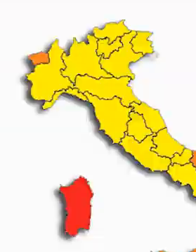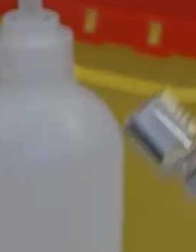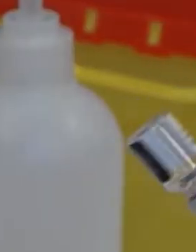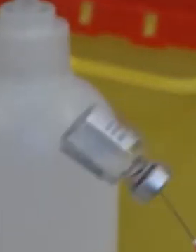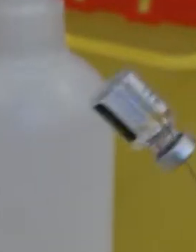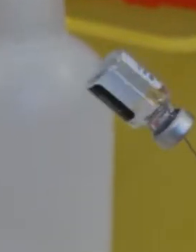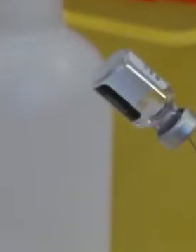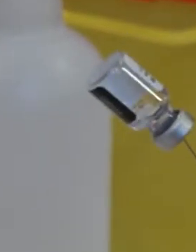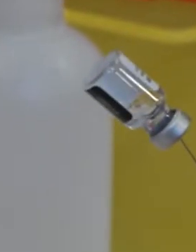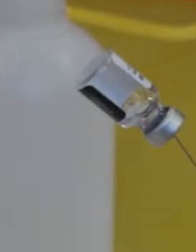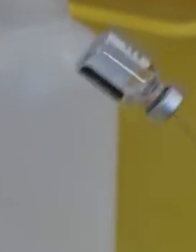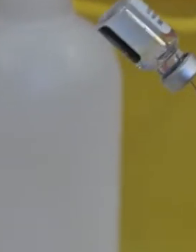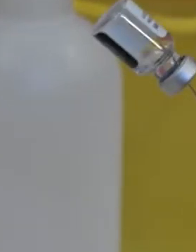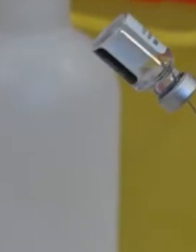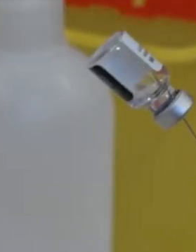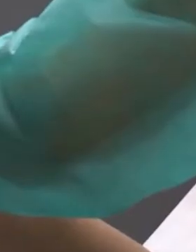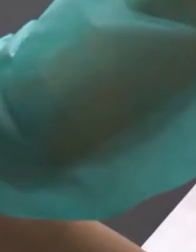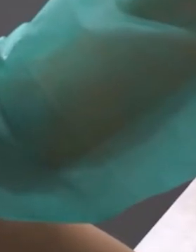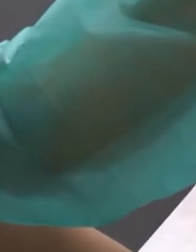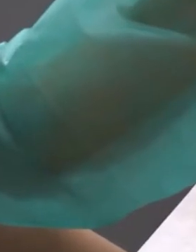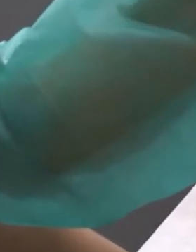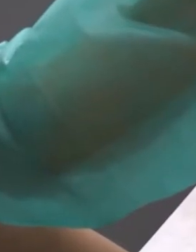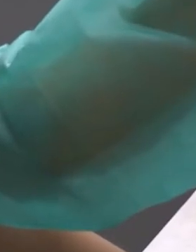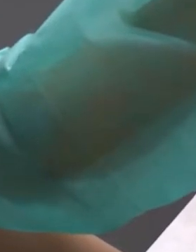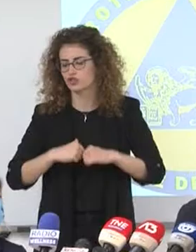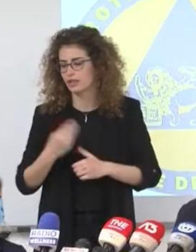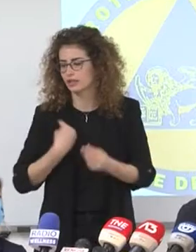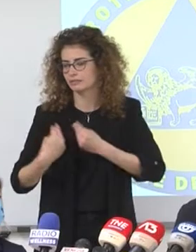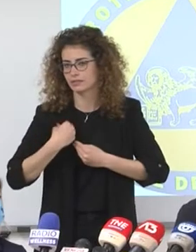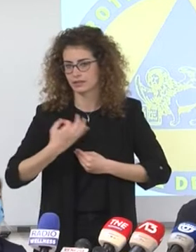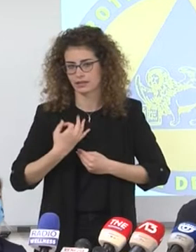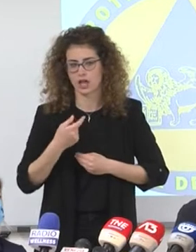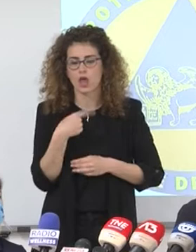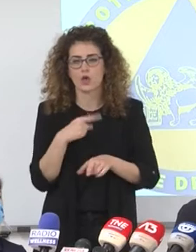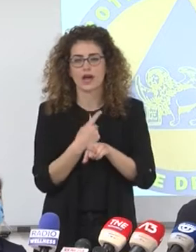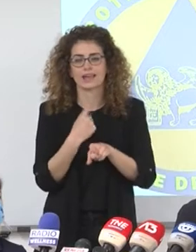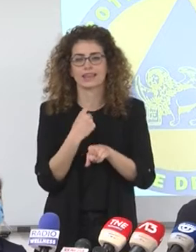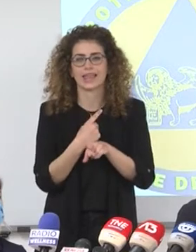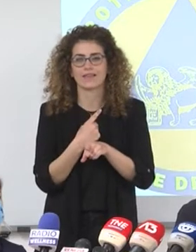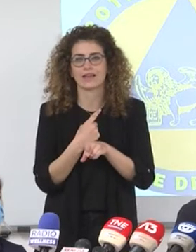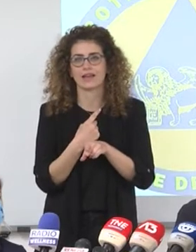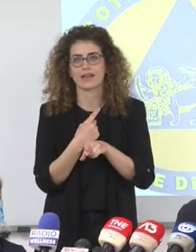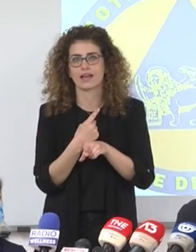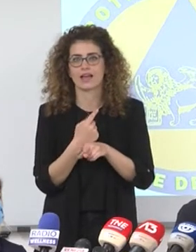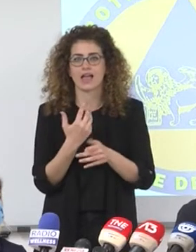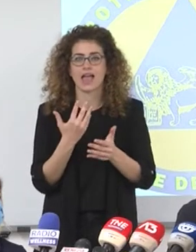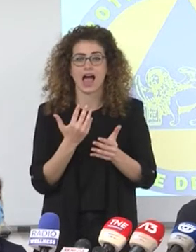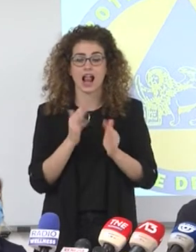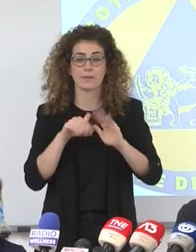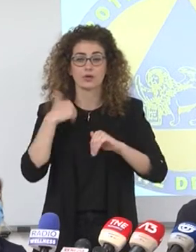maggio, ritenuto un mese fondamentale per la gestione dell'emergenza. Noi dobbiamo scollinare almeno il 20